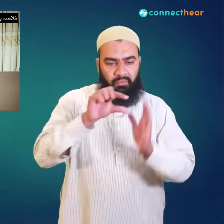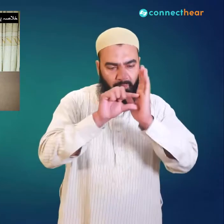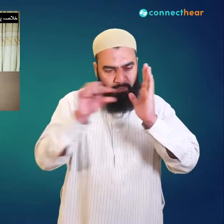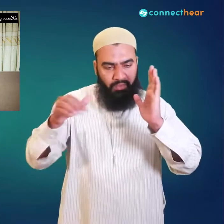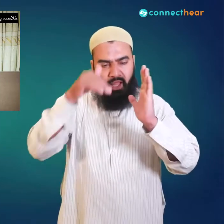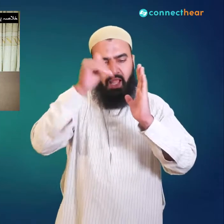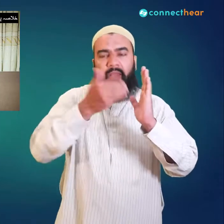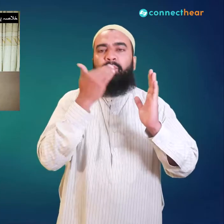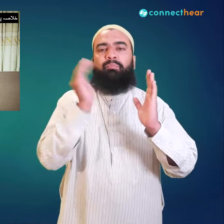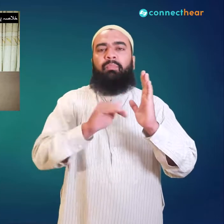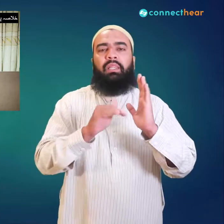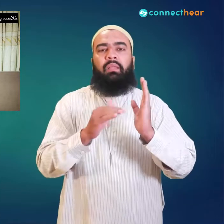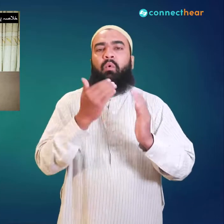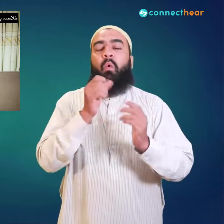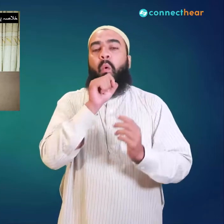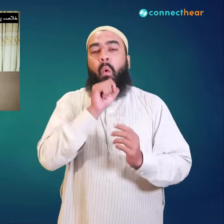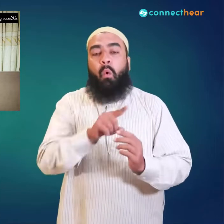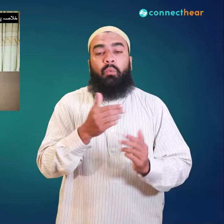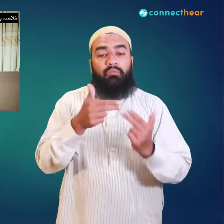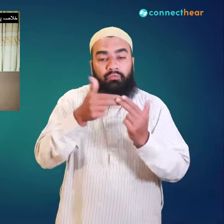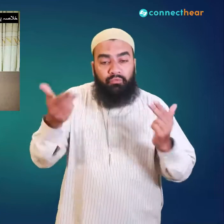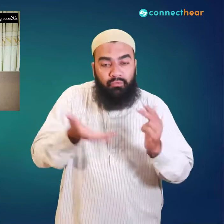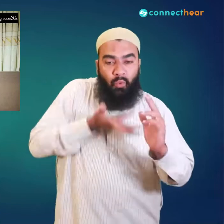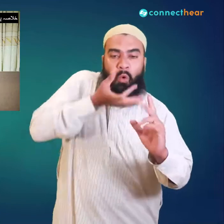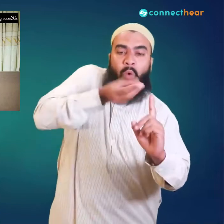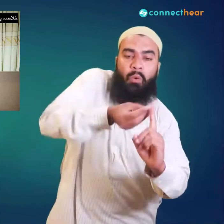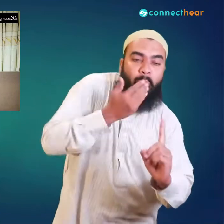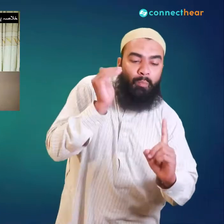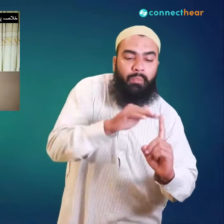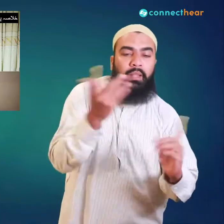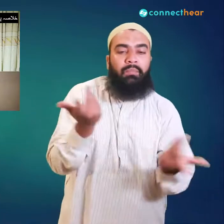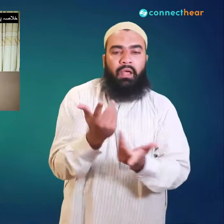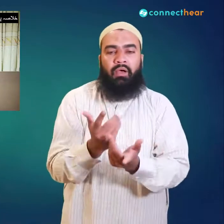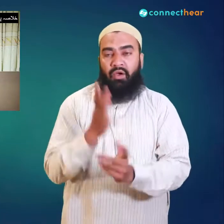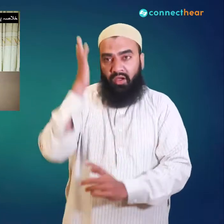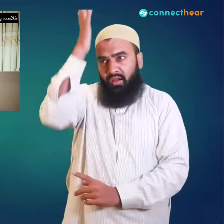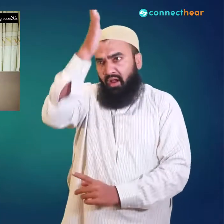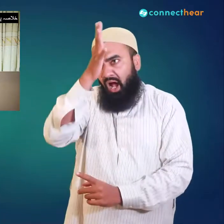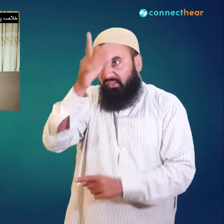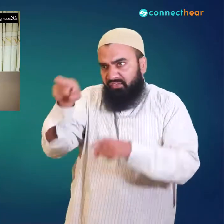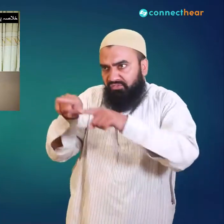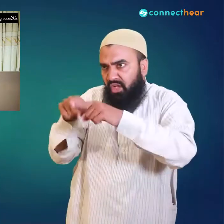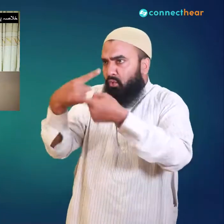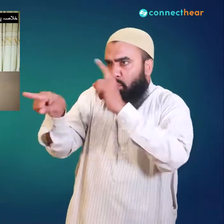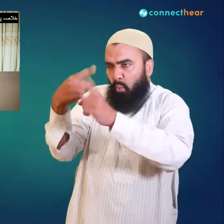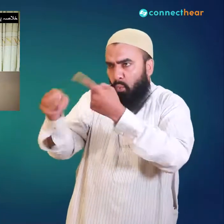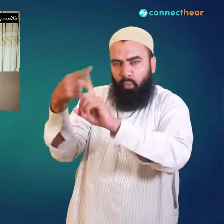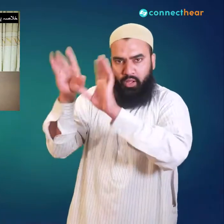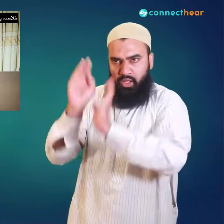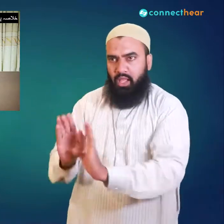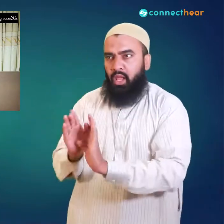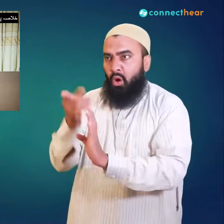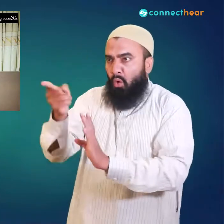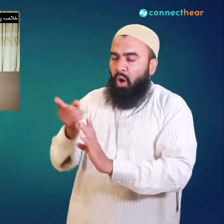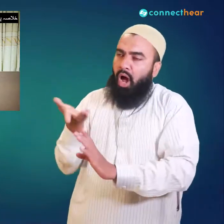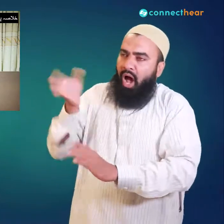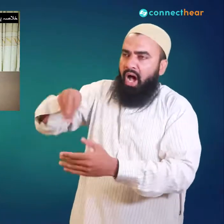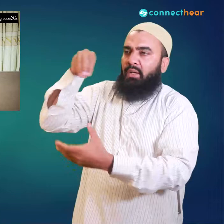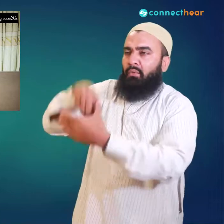میں مال غنیمت کے احکام اور اس کی تقسیم کا قانون اللہ کی طرف سے دیا جا رہا